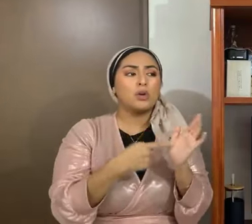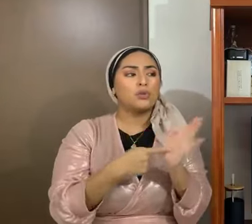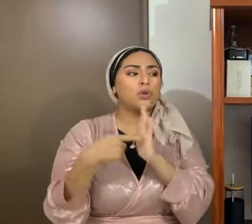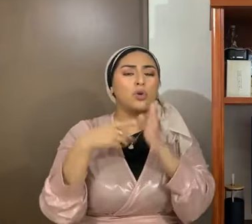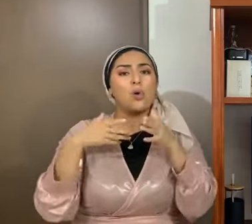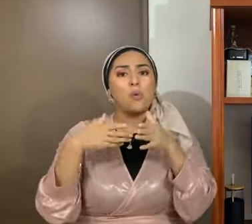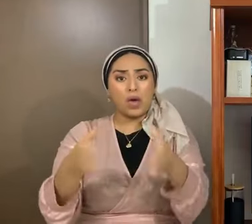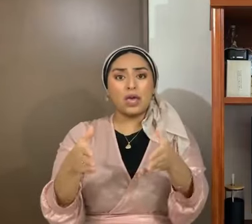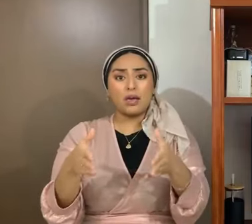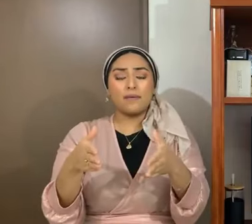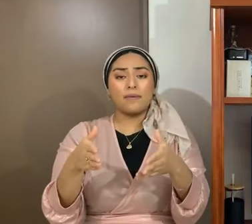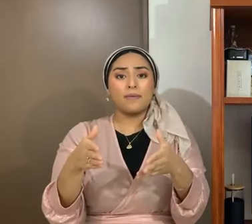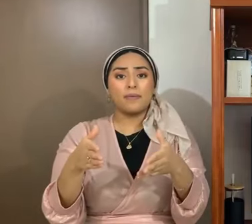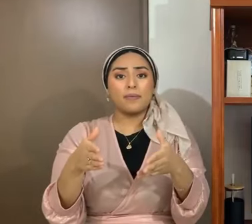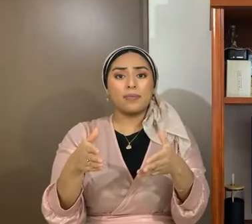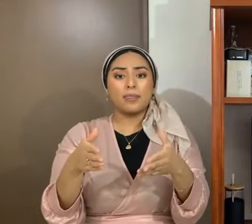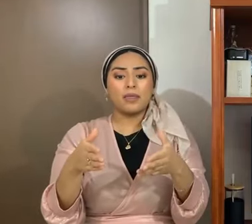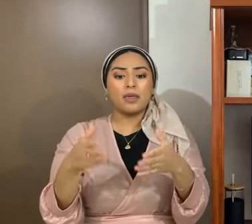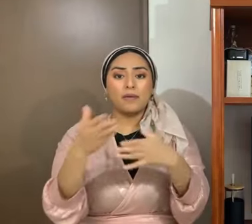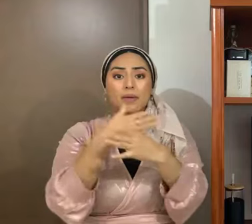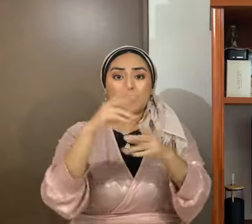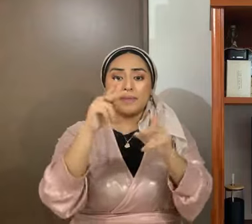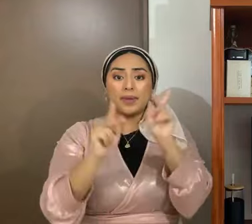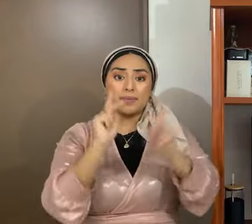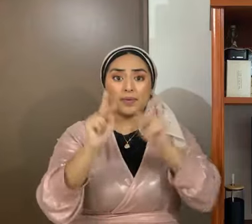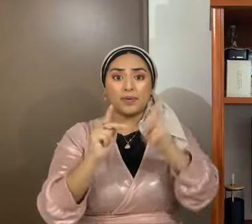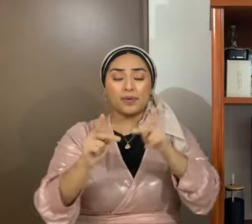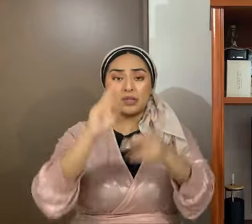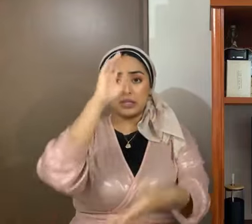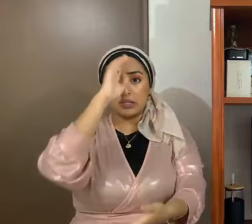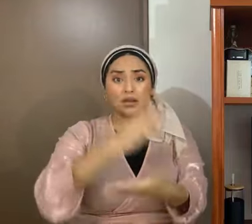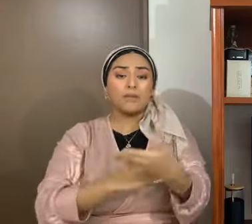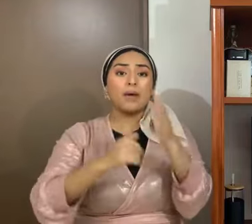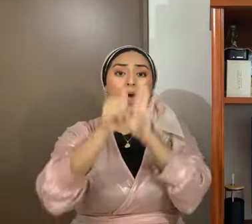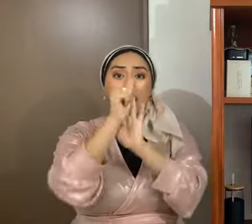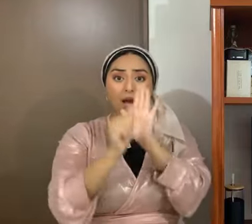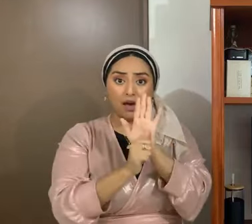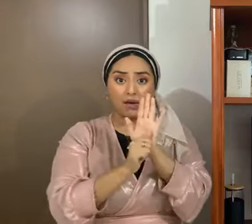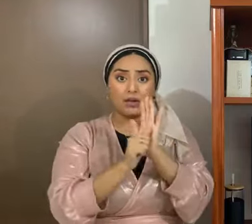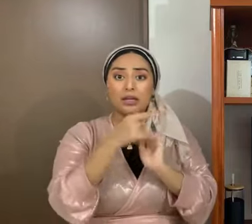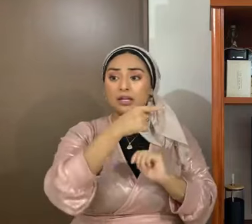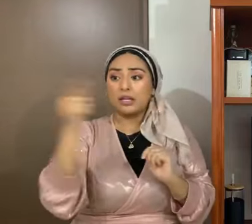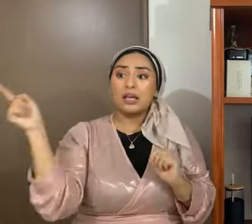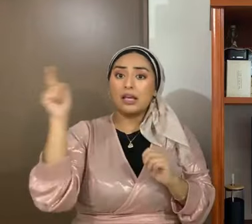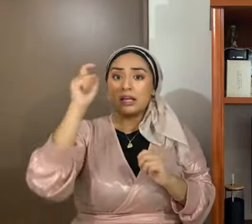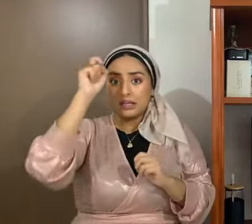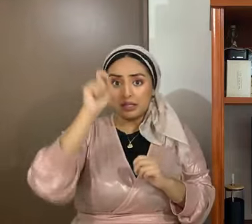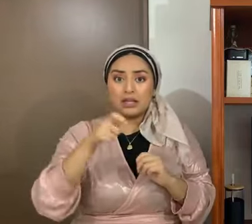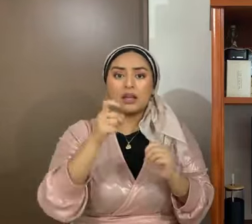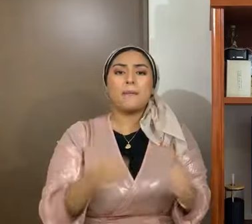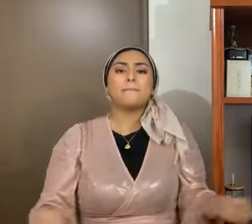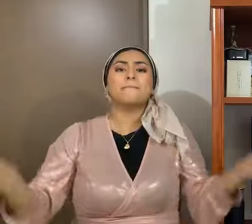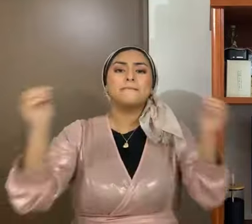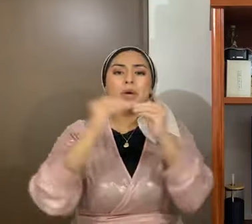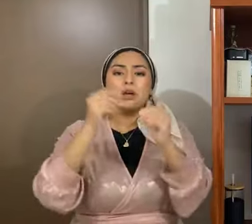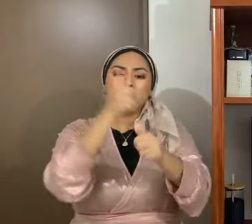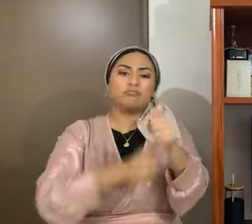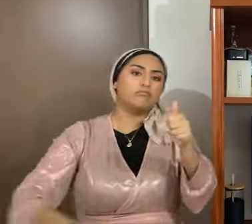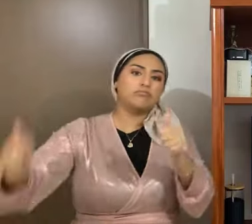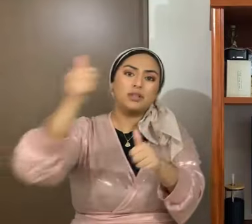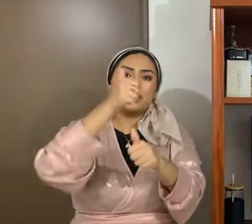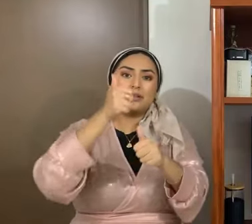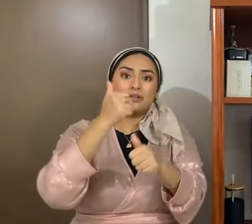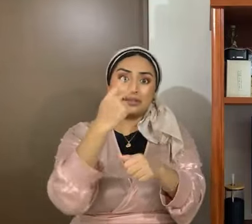el camino de Yahweh, entre el pueblo, los hijos de Aarón tenían que estar aún más arriba. Fíjense